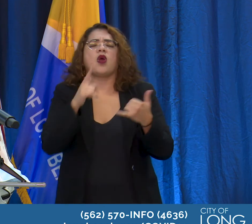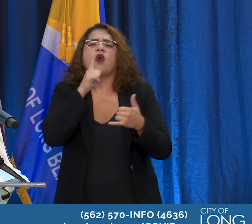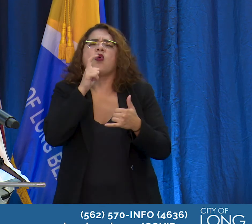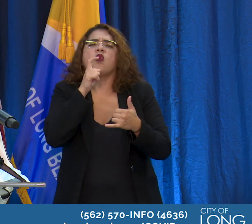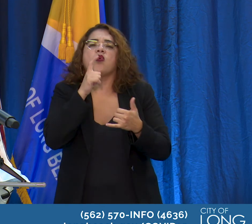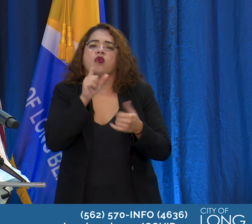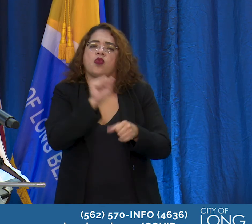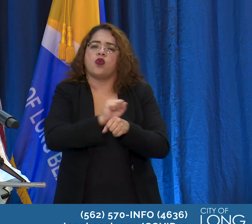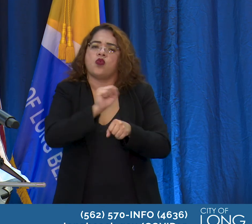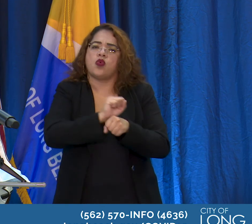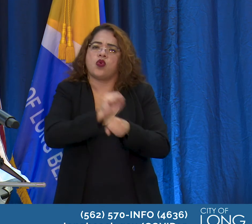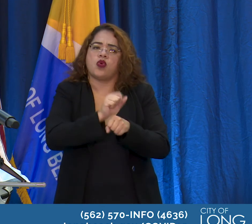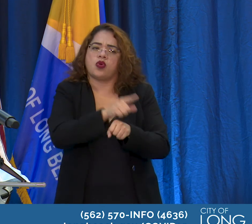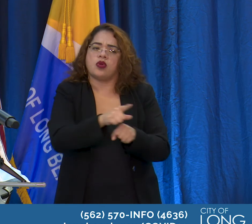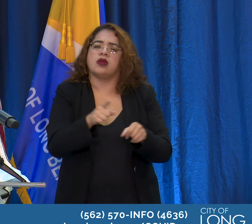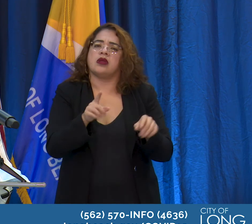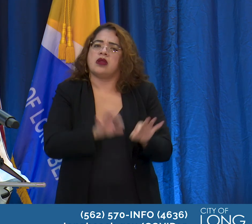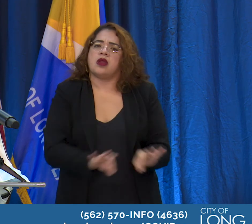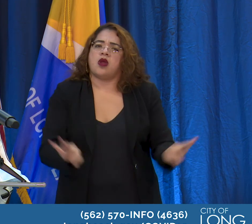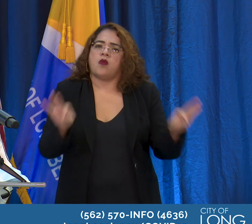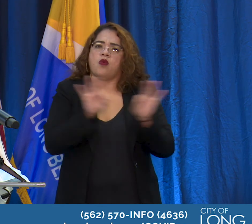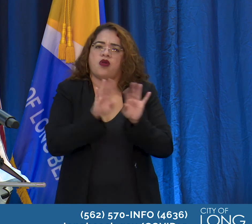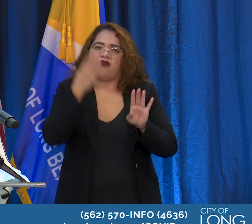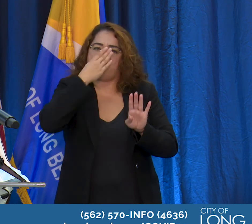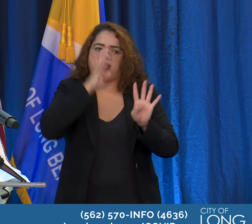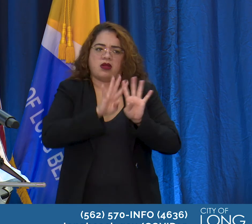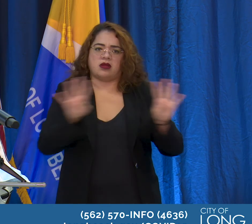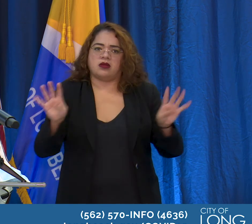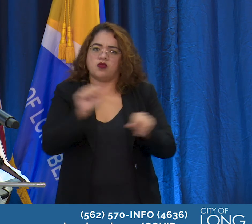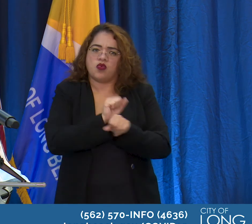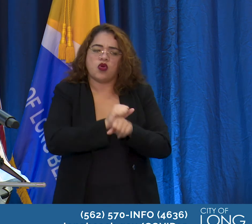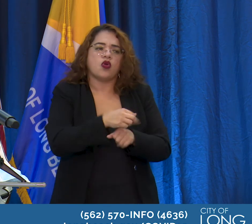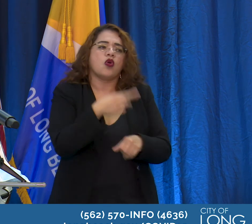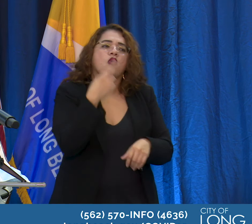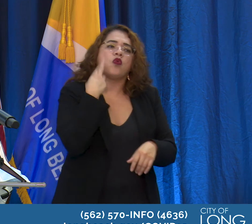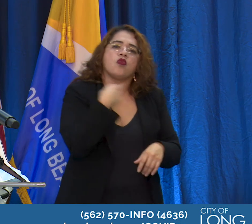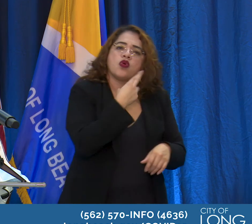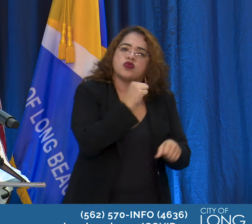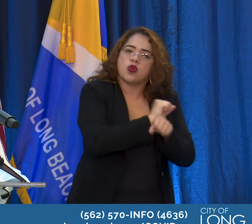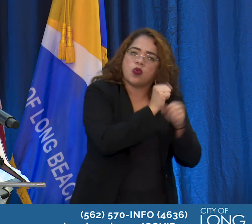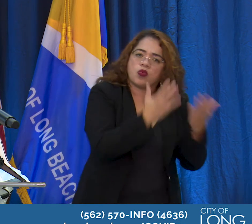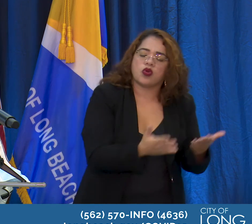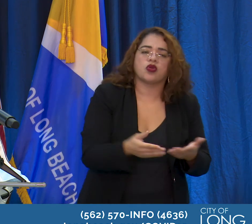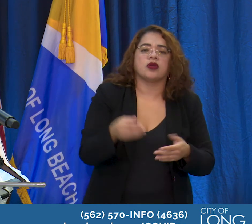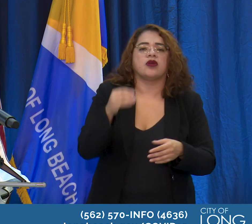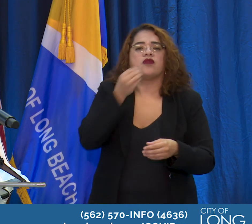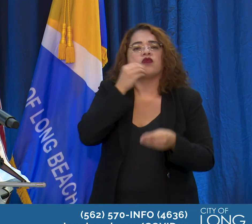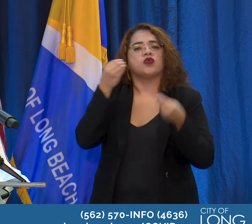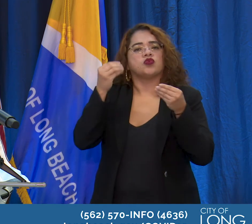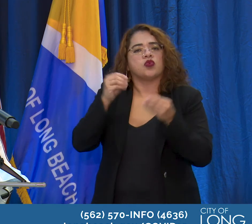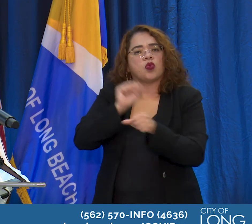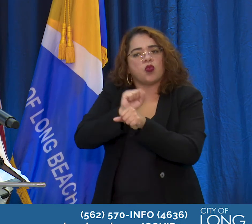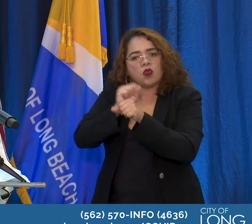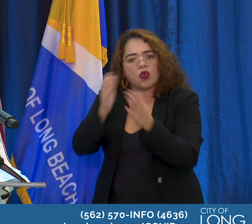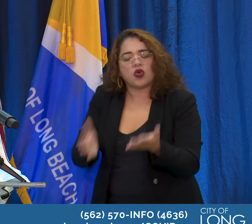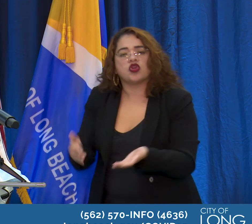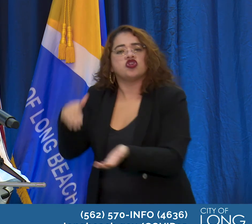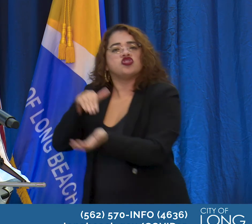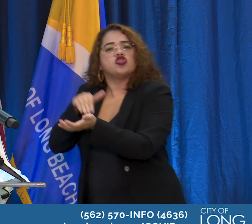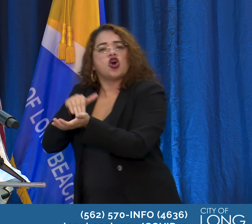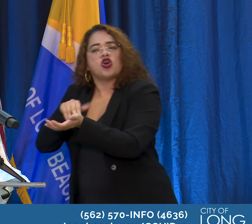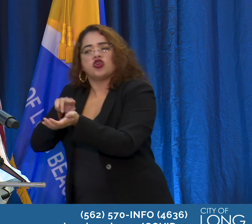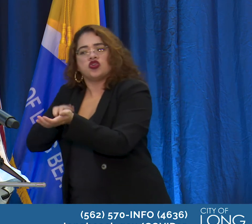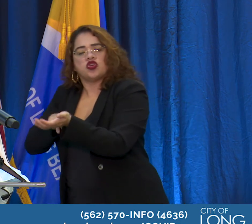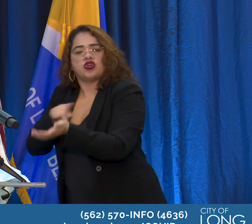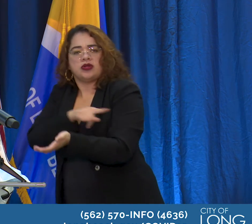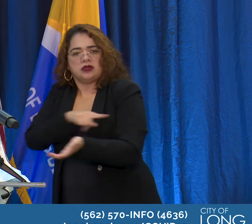que trabajan en primera línea. Y también sugiriendo recursos virtuales para salud médica y mental,